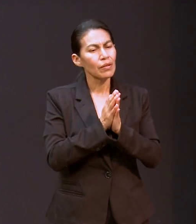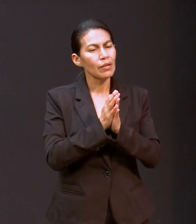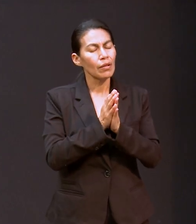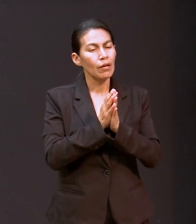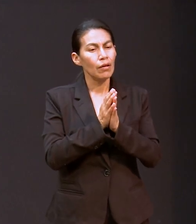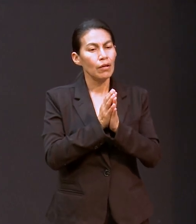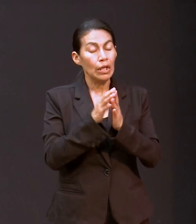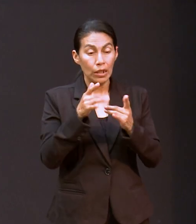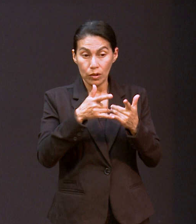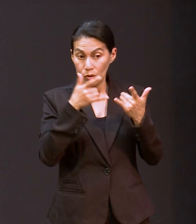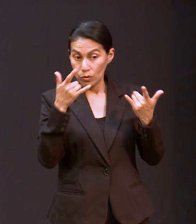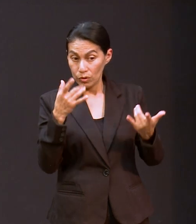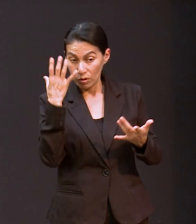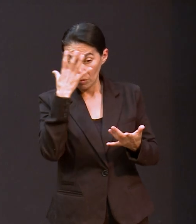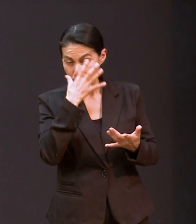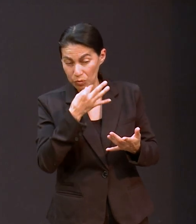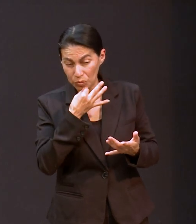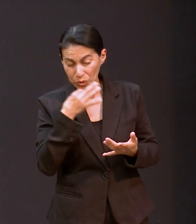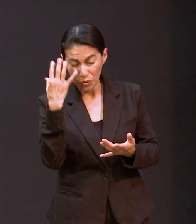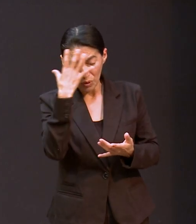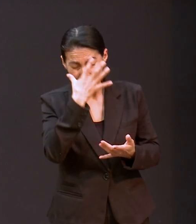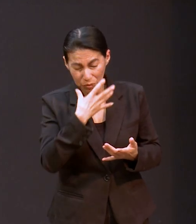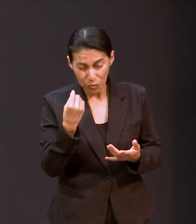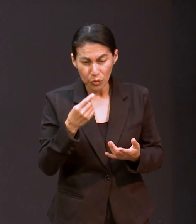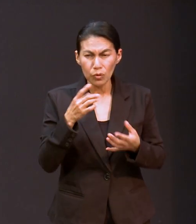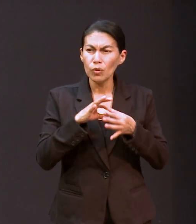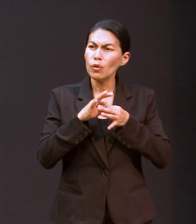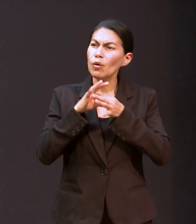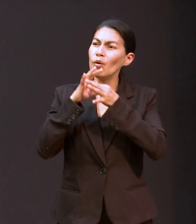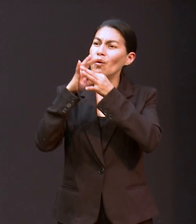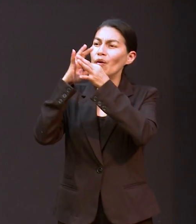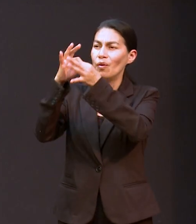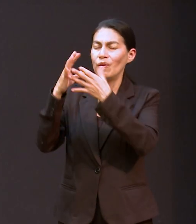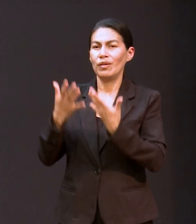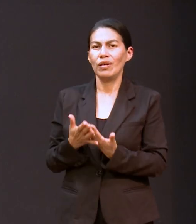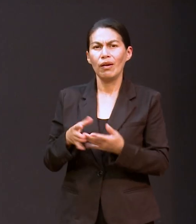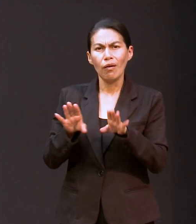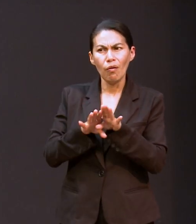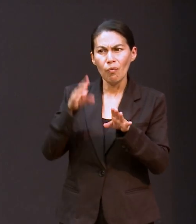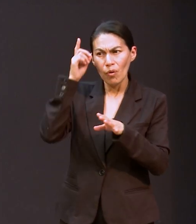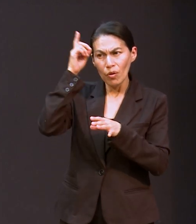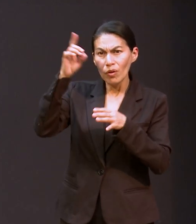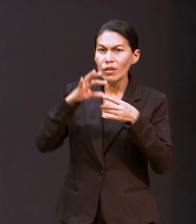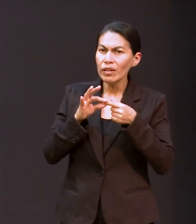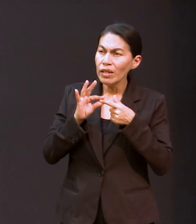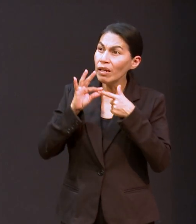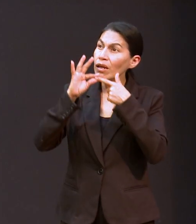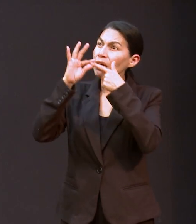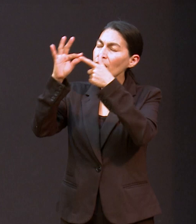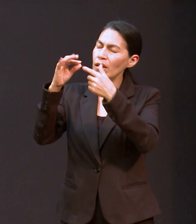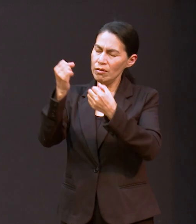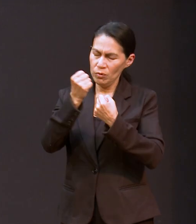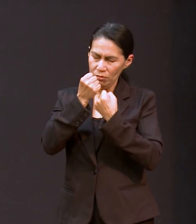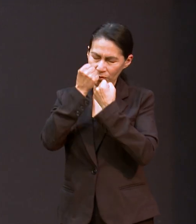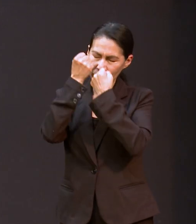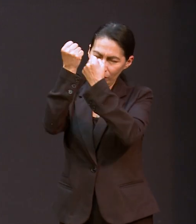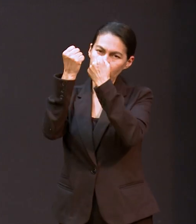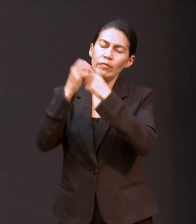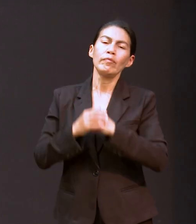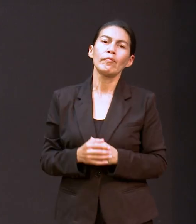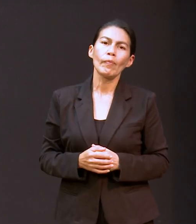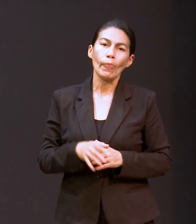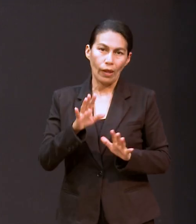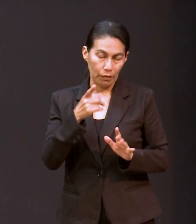ilustra esas momentos hermosos que has pasado con Dios y que como Dios te ha guiado te ha fortalecido